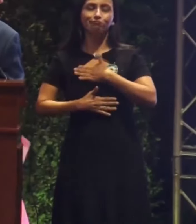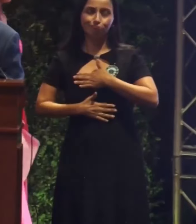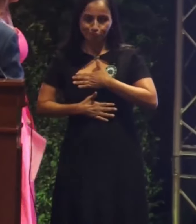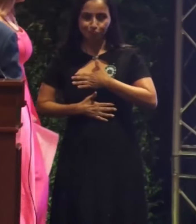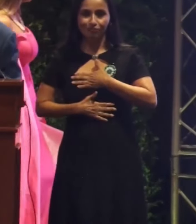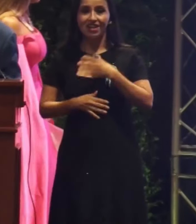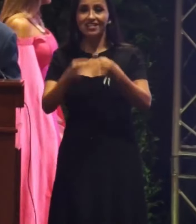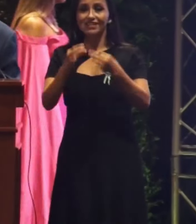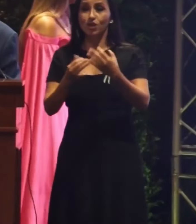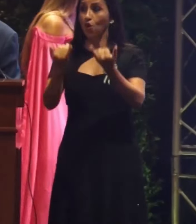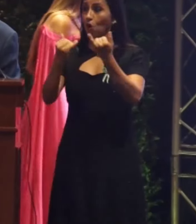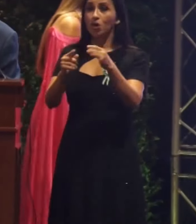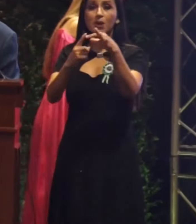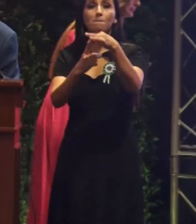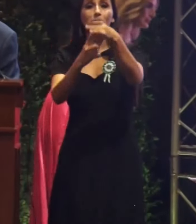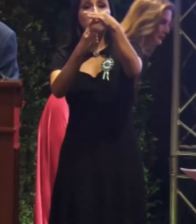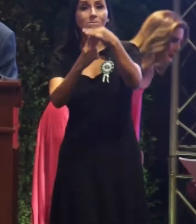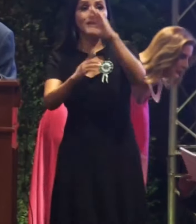mucho más si es esta distinción.